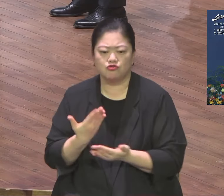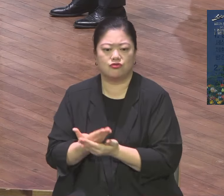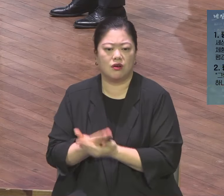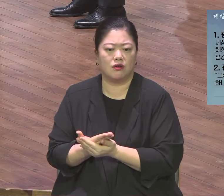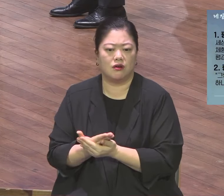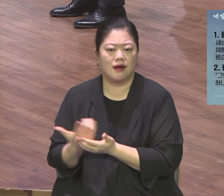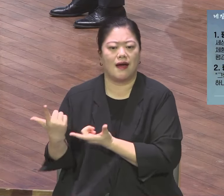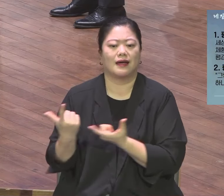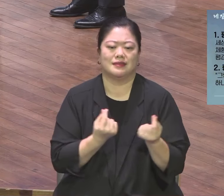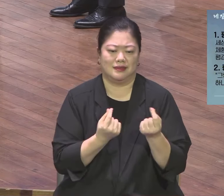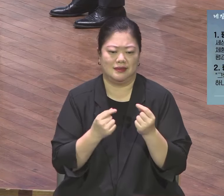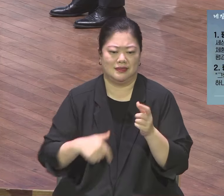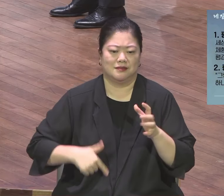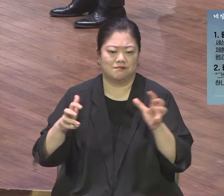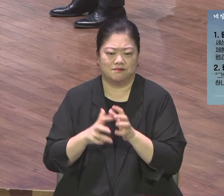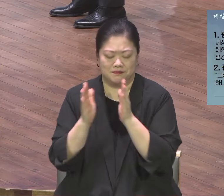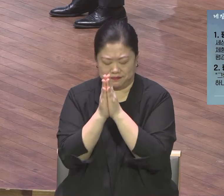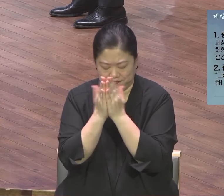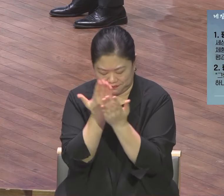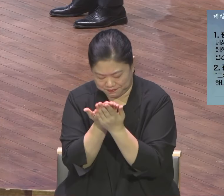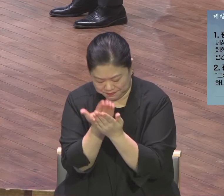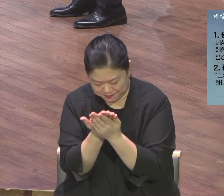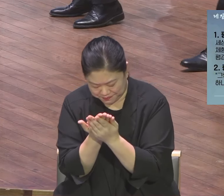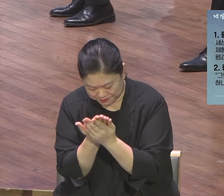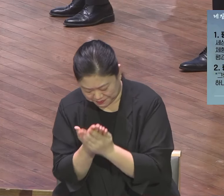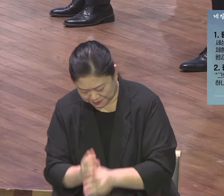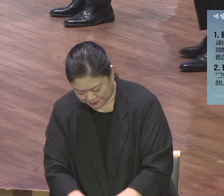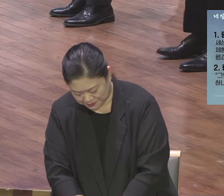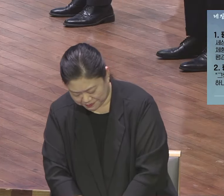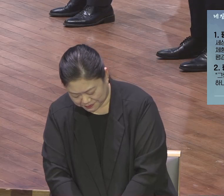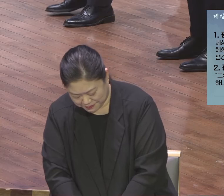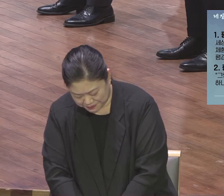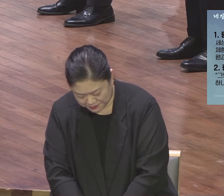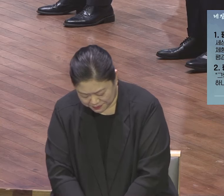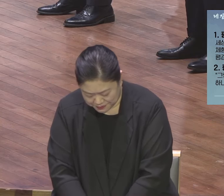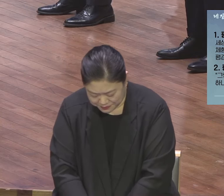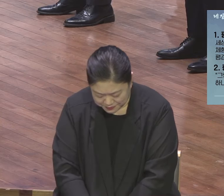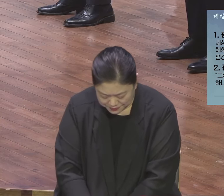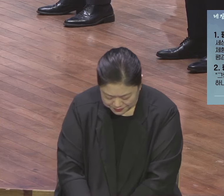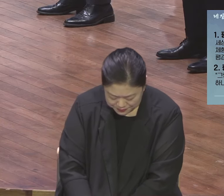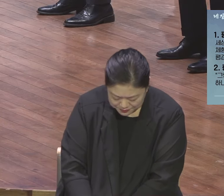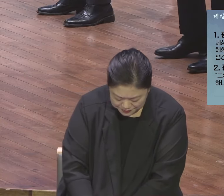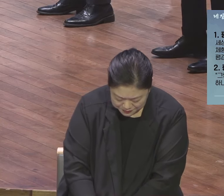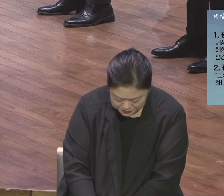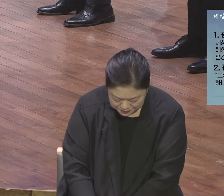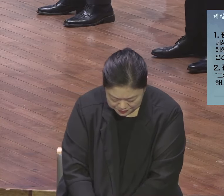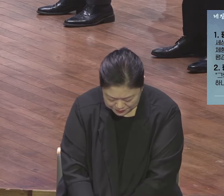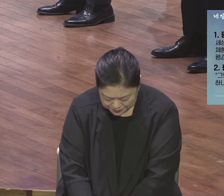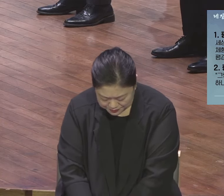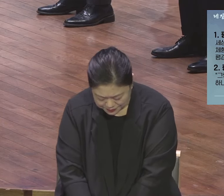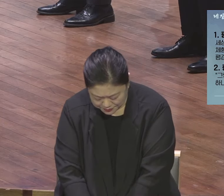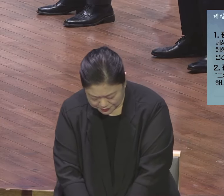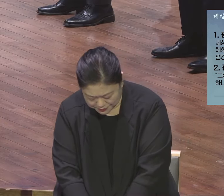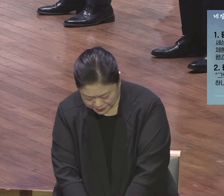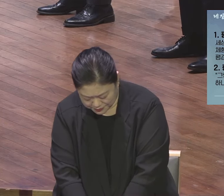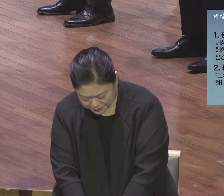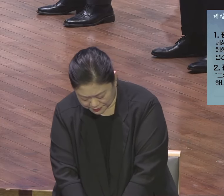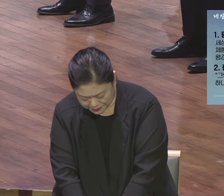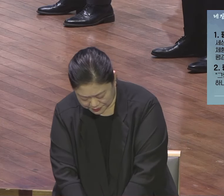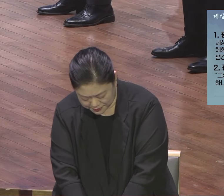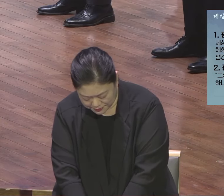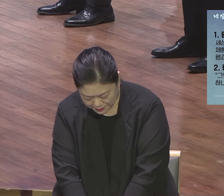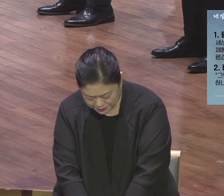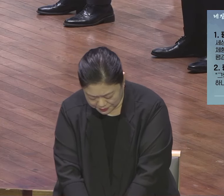기도하겠습니다. 주여 사랑의 성령 아버지 하나님 은혜를 감사합니다. 우리 영교회를